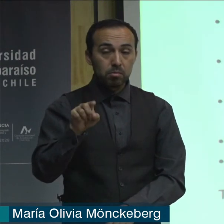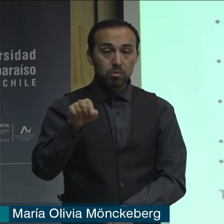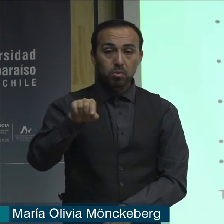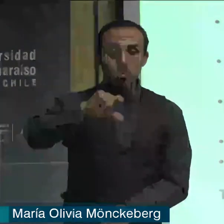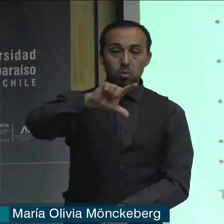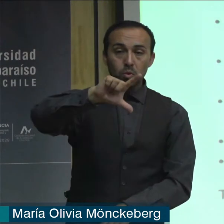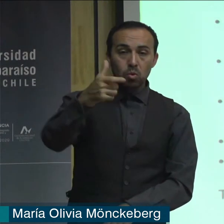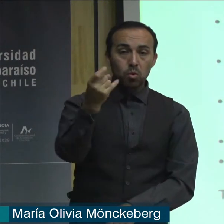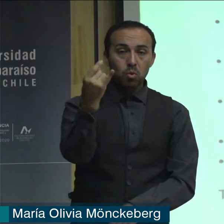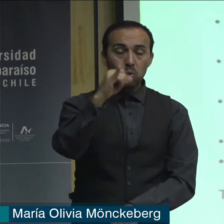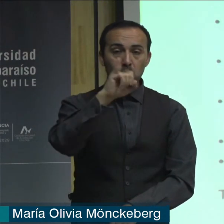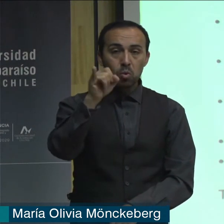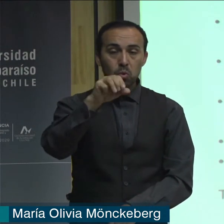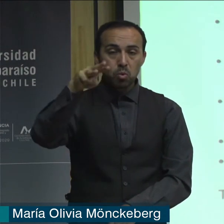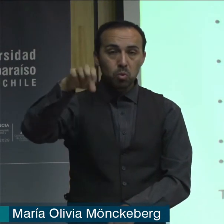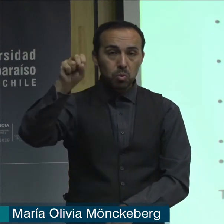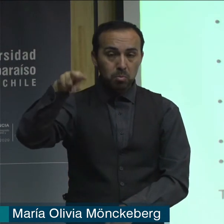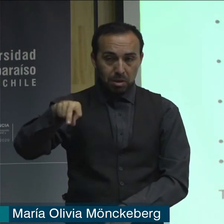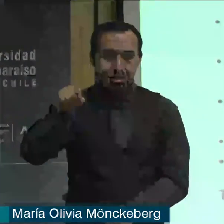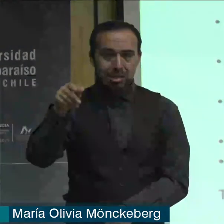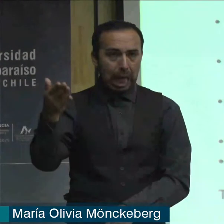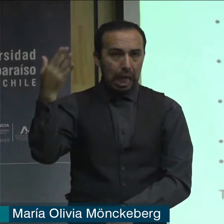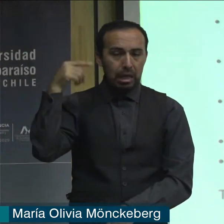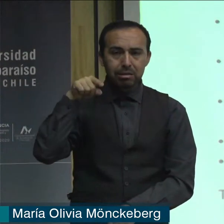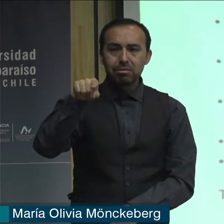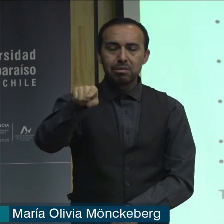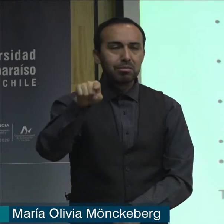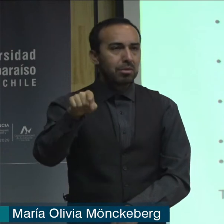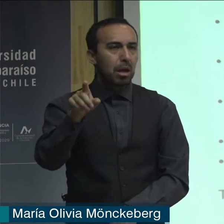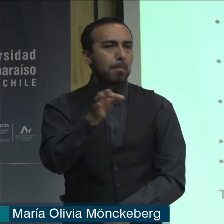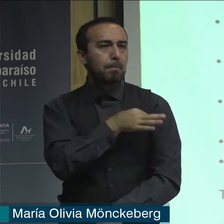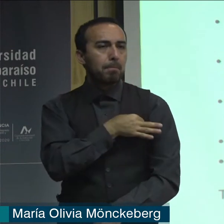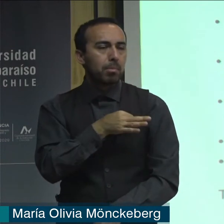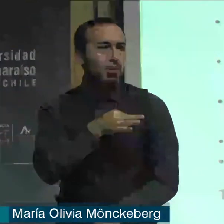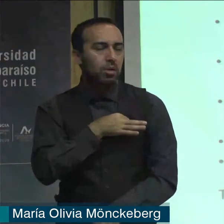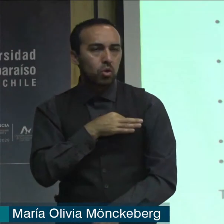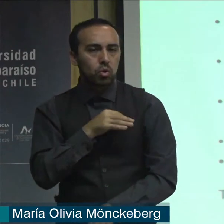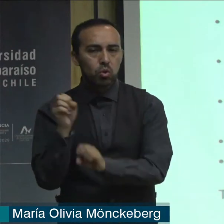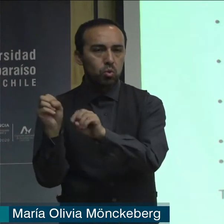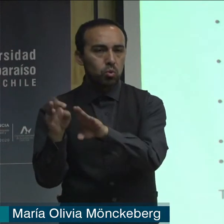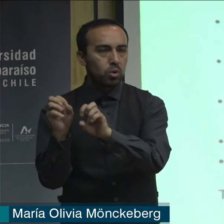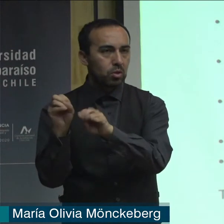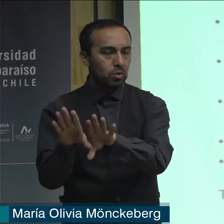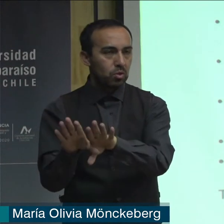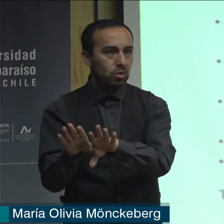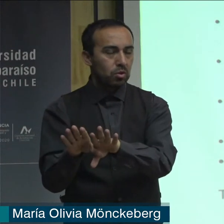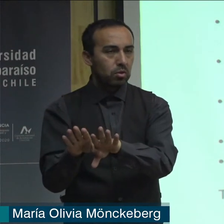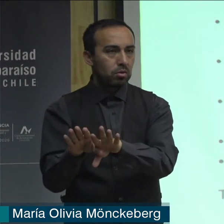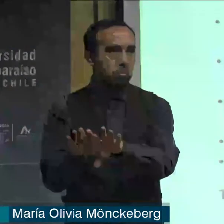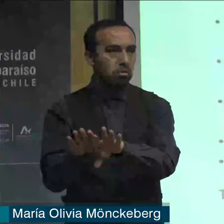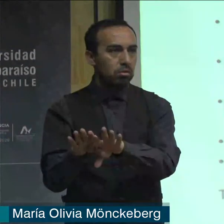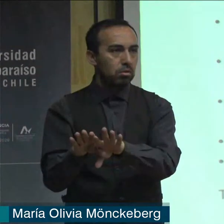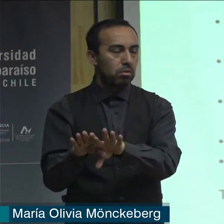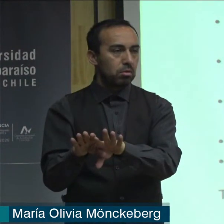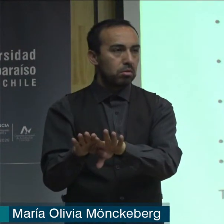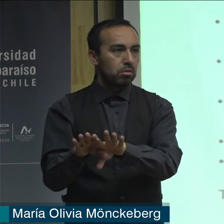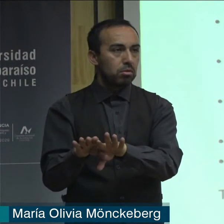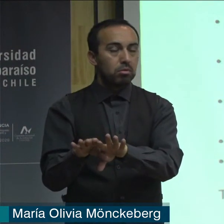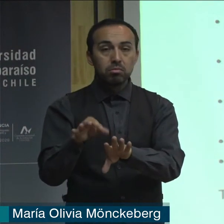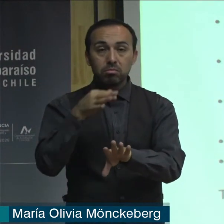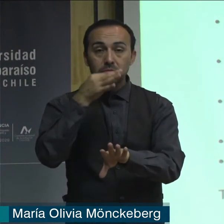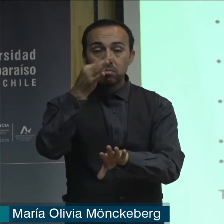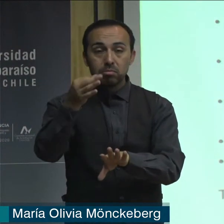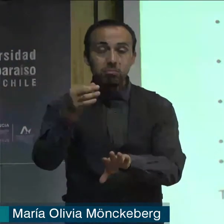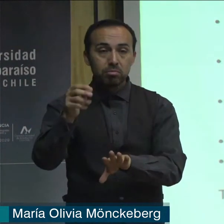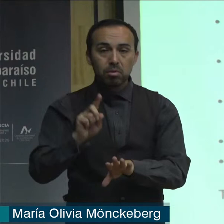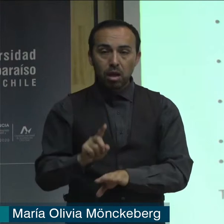el ministro de Educación que nombró a federichi director delegado